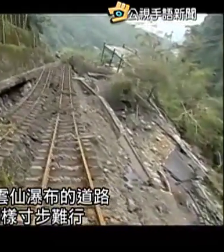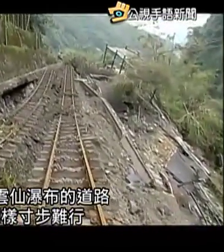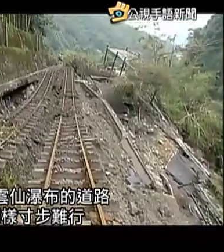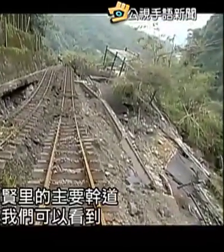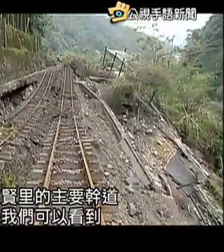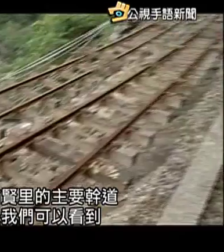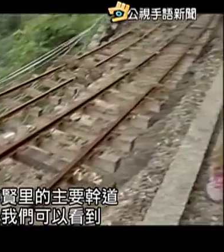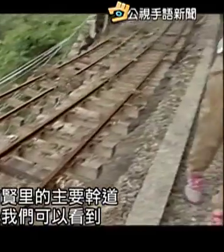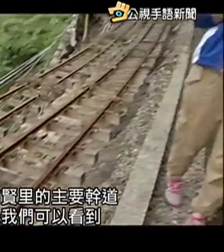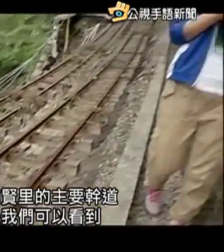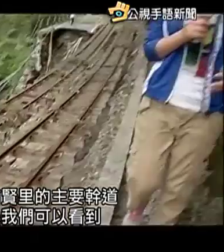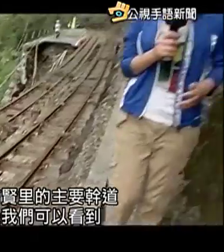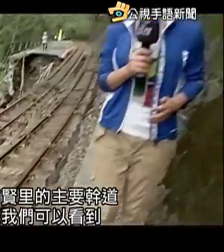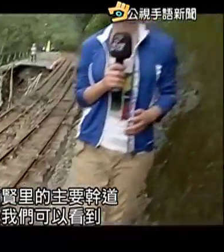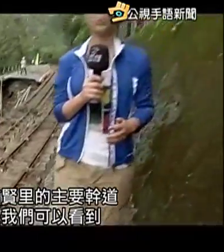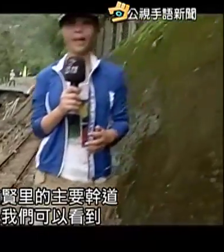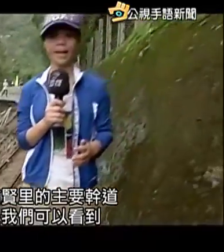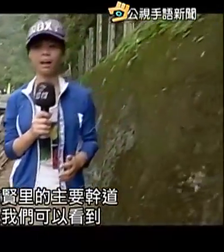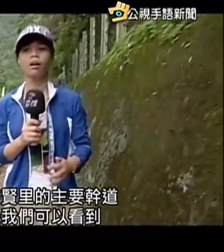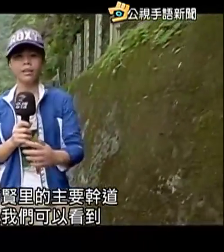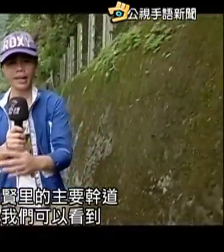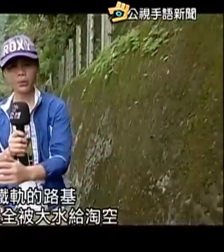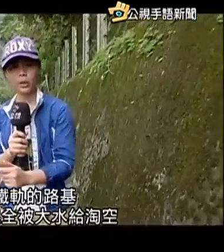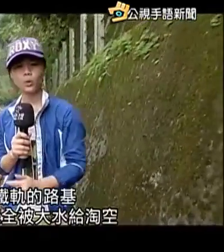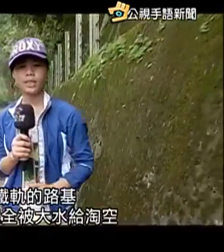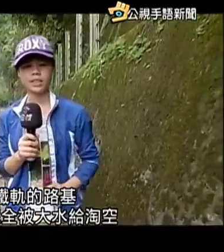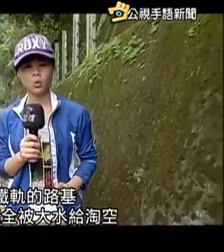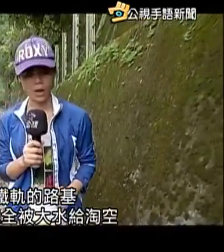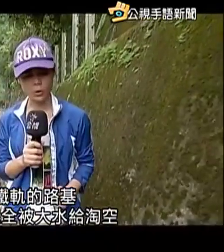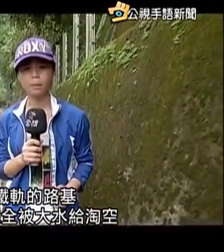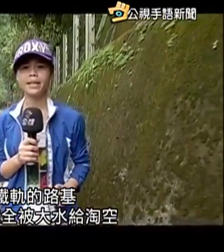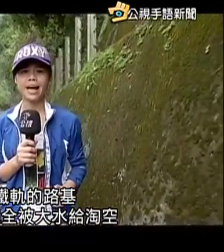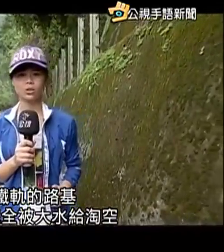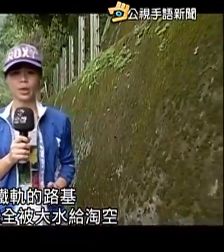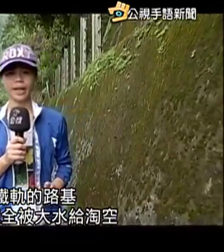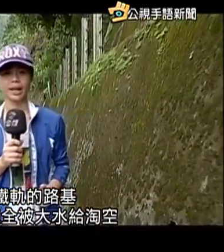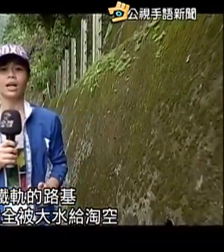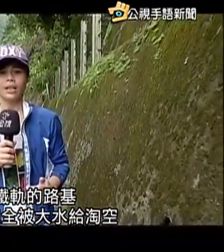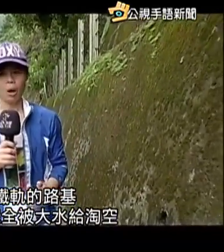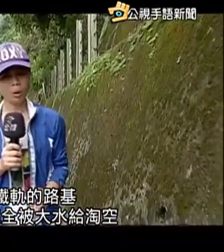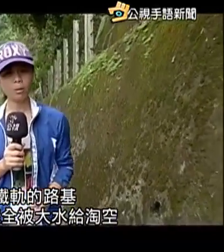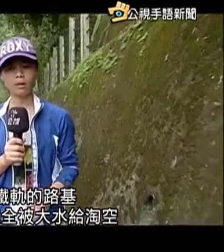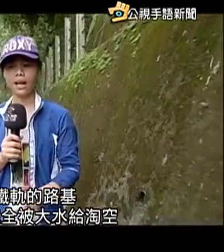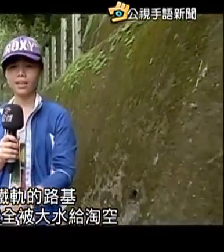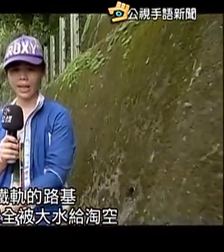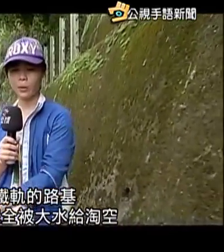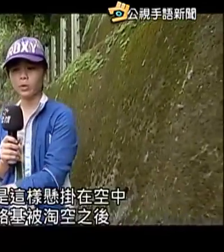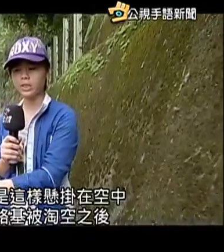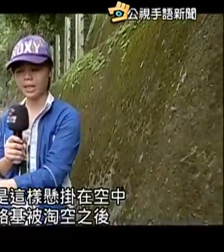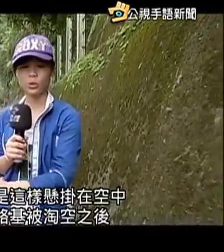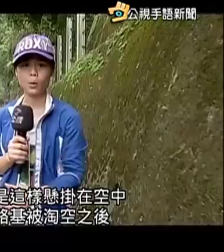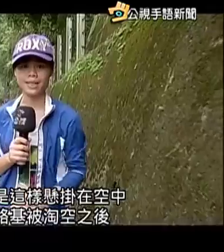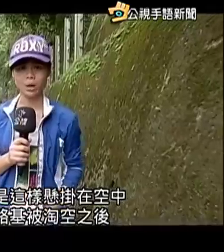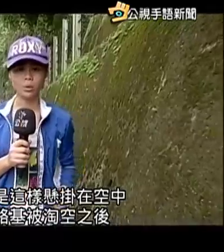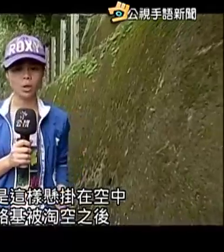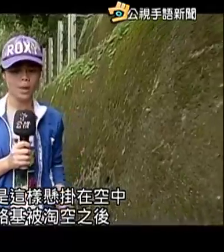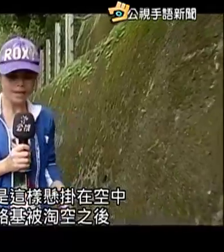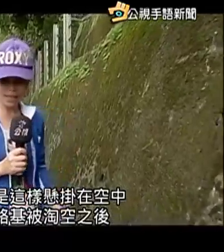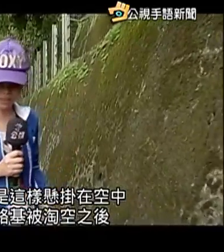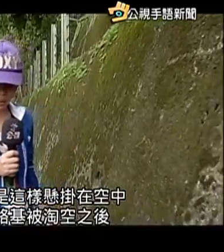信贤里的一个主要干道，但是我们可以看到铁轨的路基已经完全被大水给掏空了，那铁轨都是这样悬挂在空中，那整个路